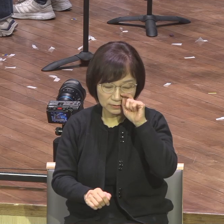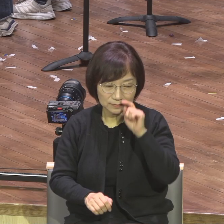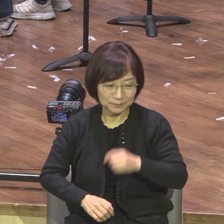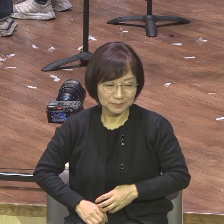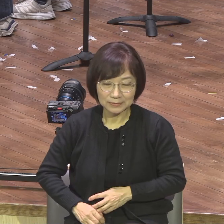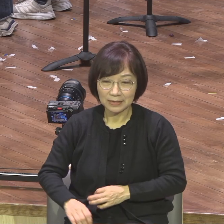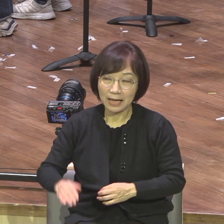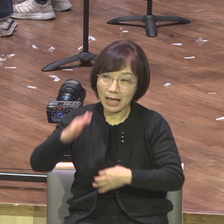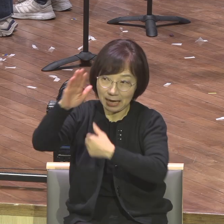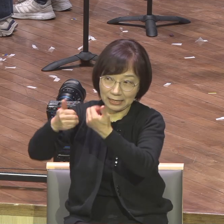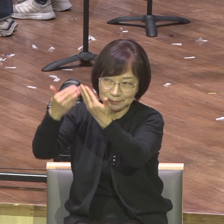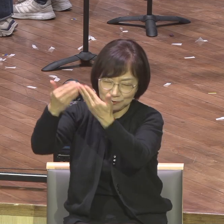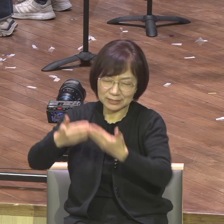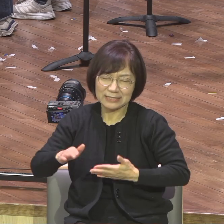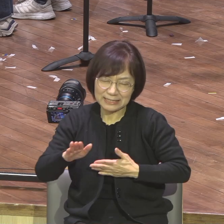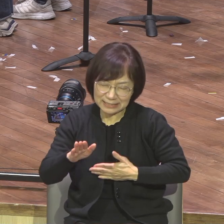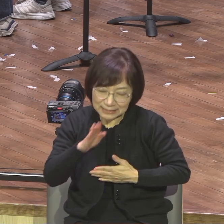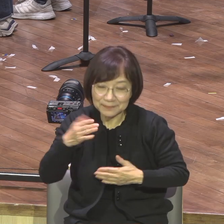참 기쁨, 참 감사,